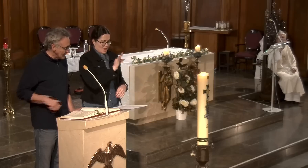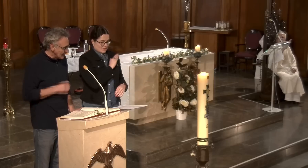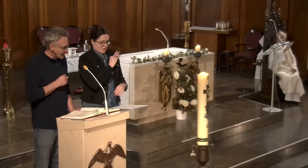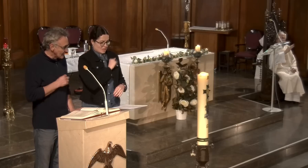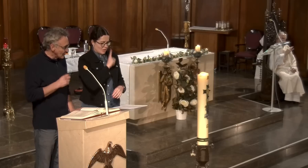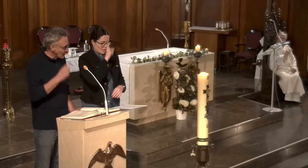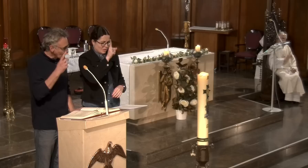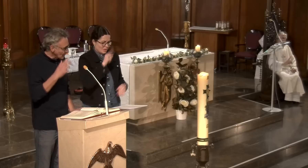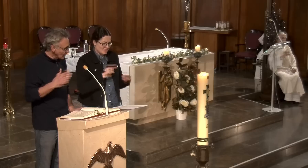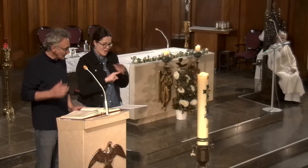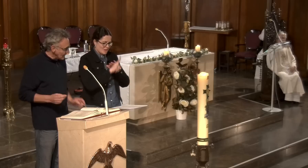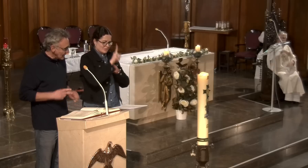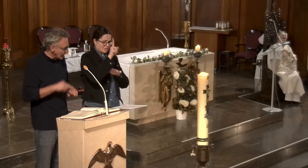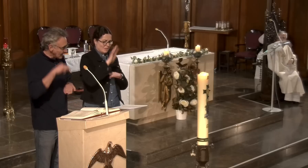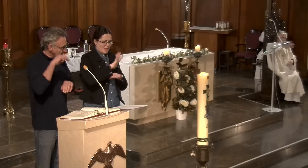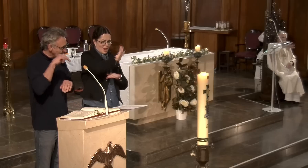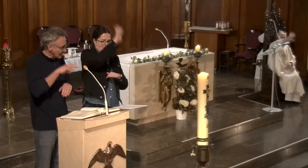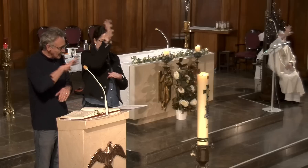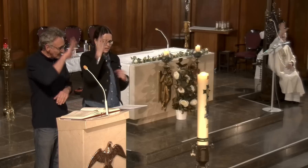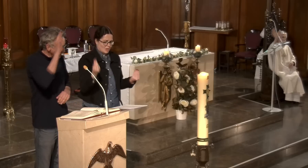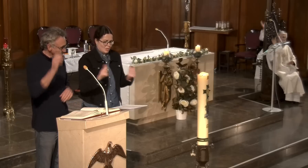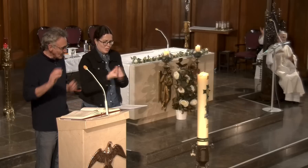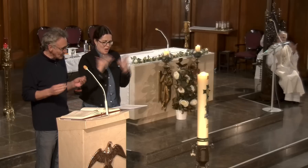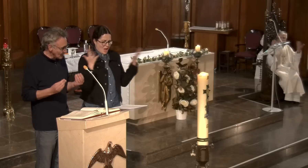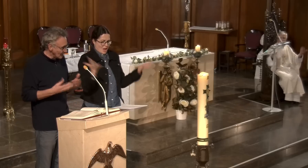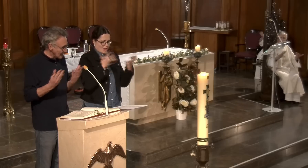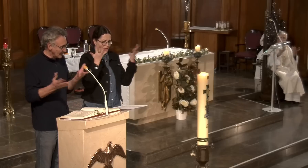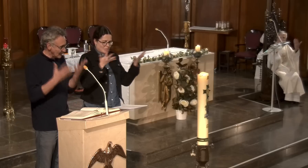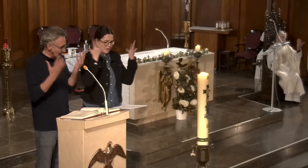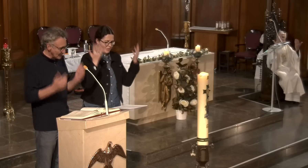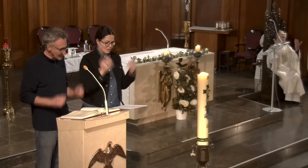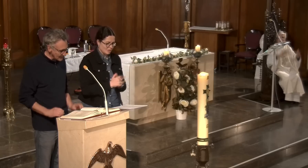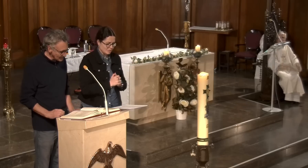el señor Dios asciende al cielo con aclamaciones